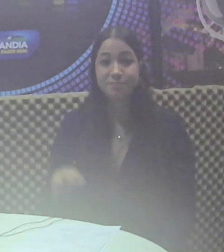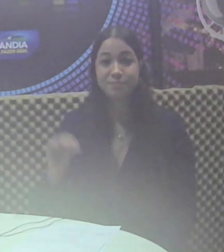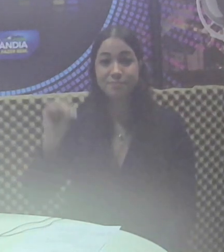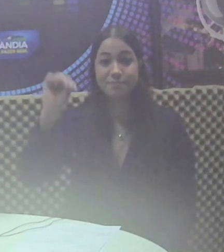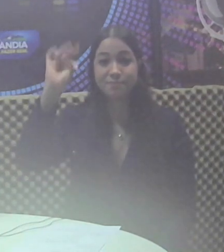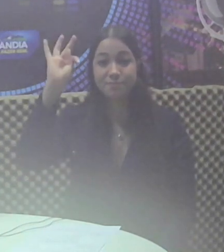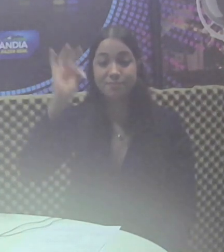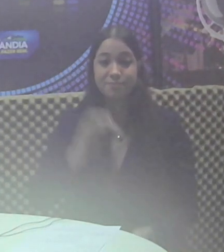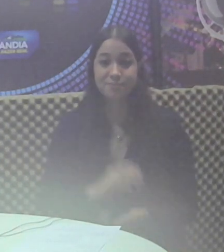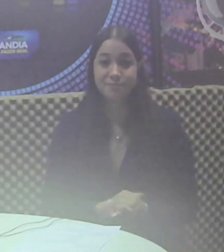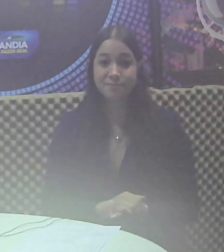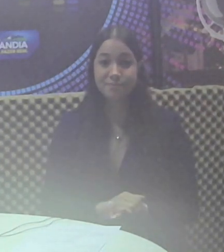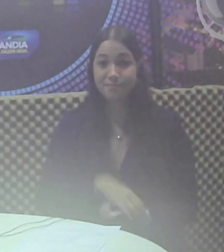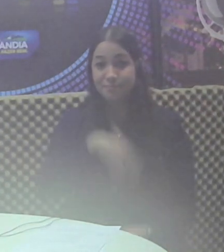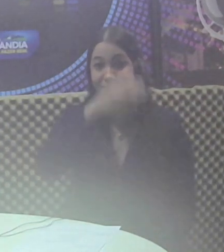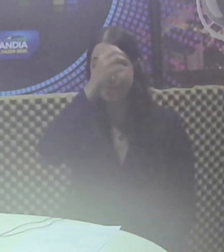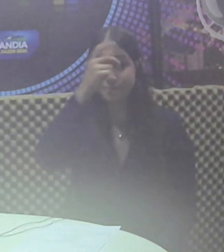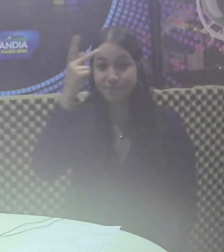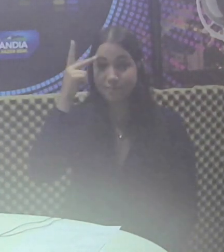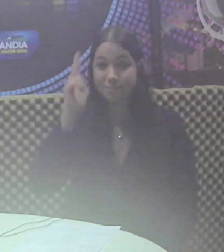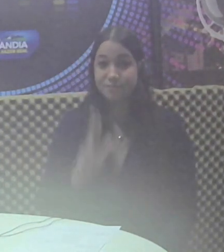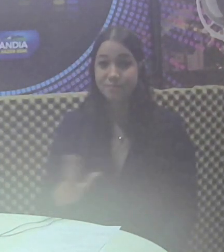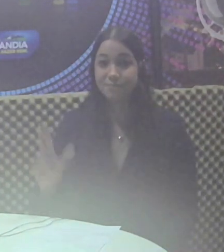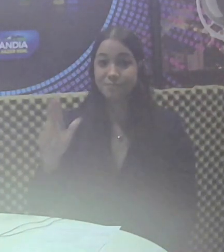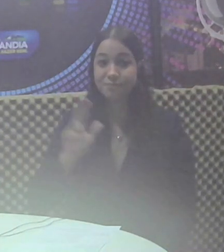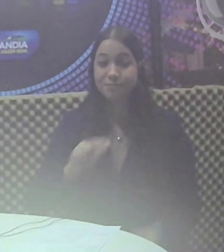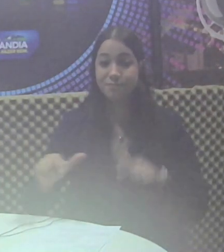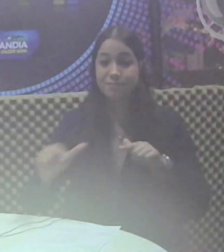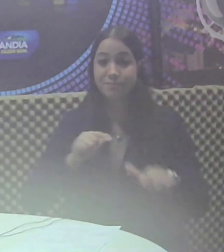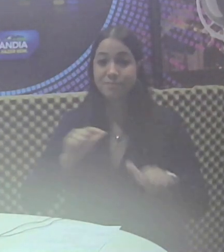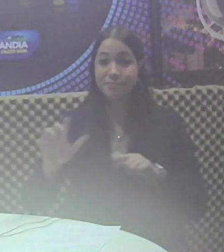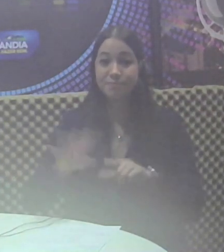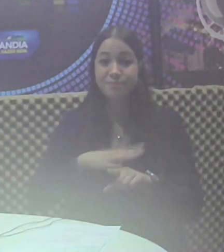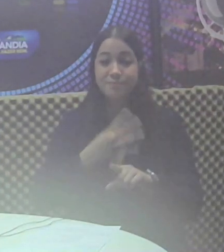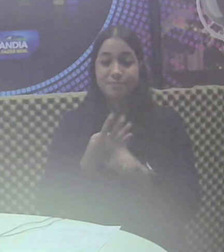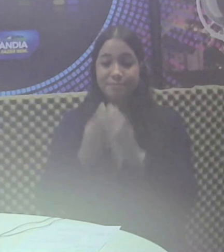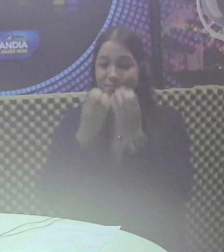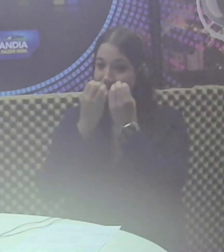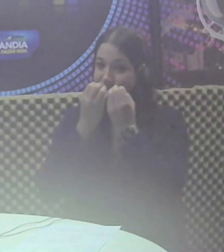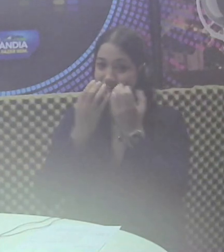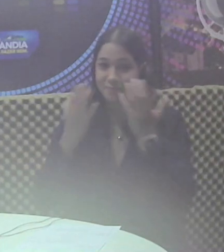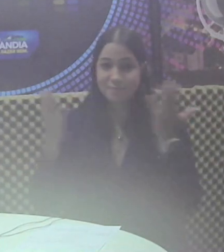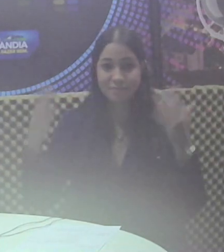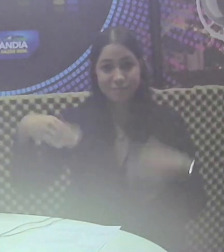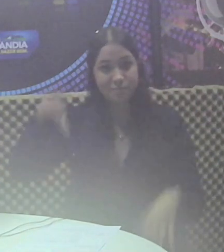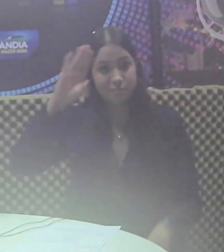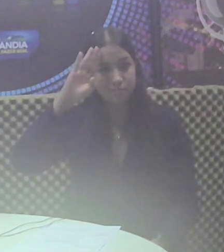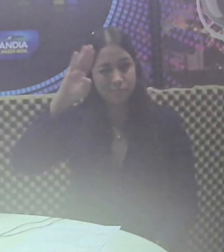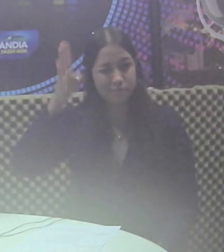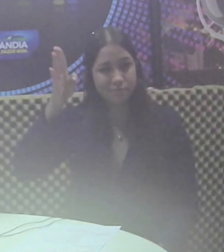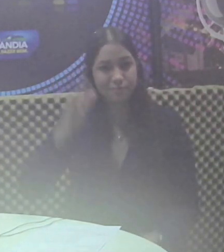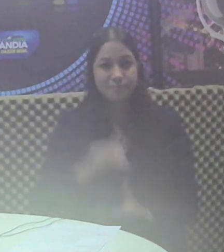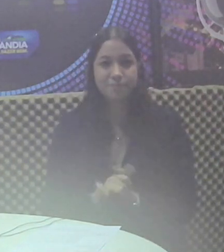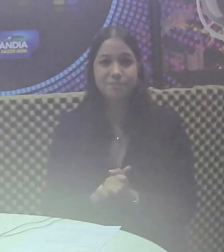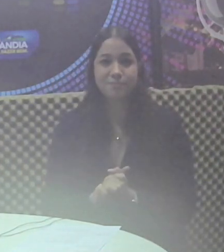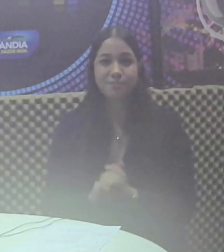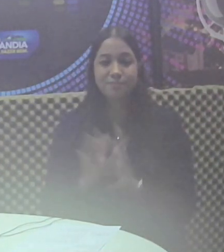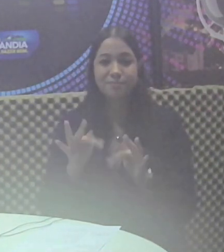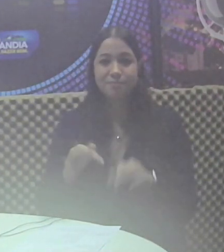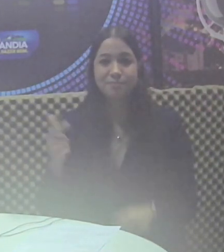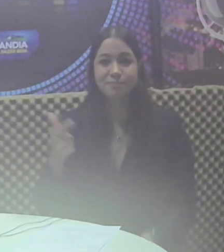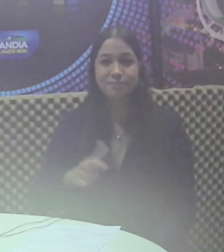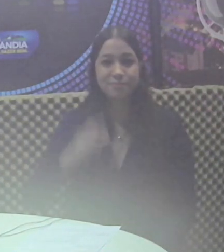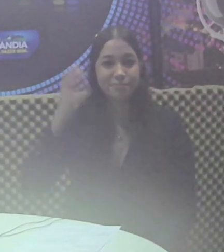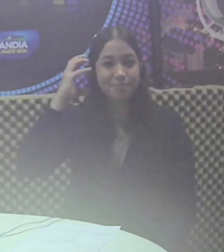Marco Túlio de Castro Kalimann. Prefeitura de Uberlândia. Fazer mais, fazer bem. Fica por